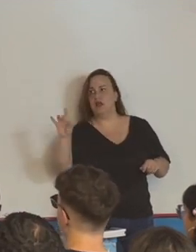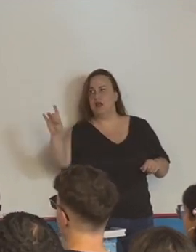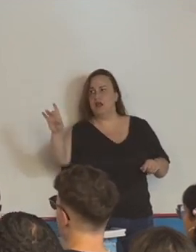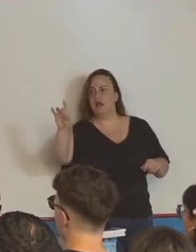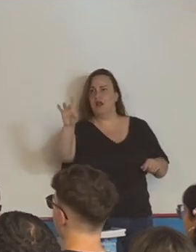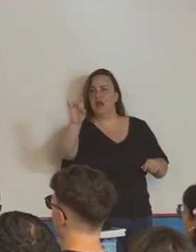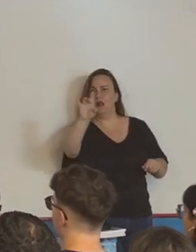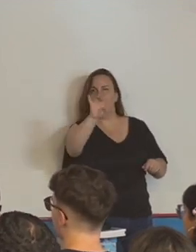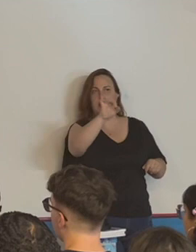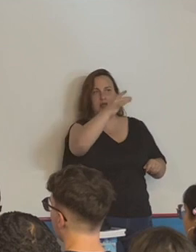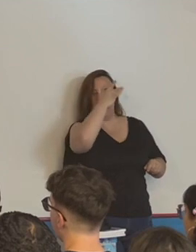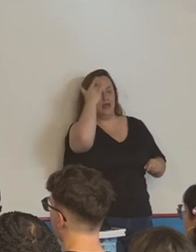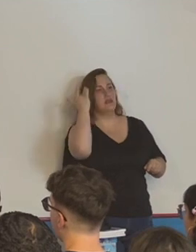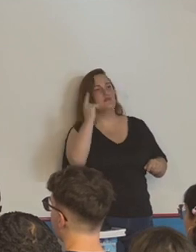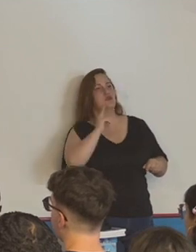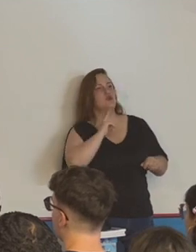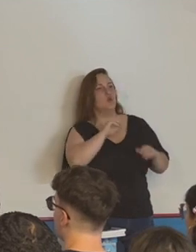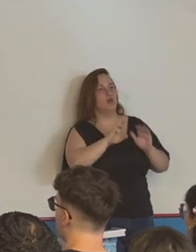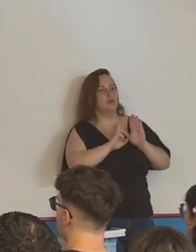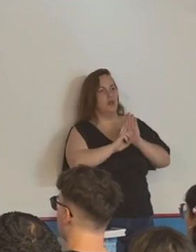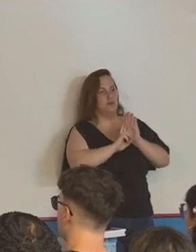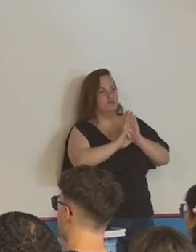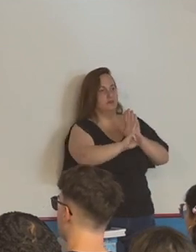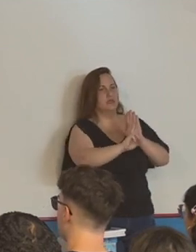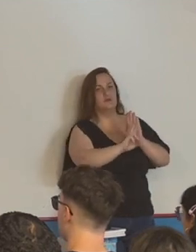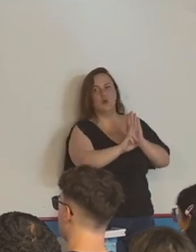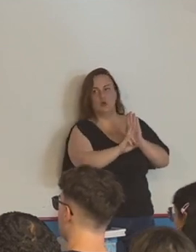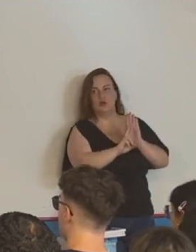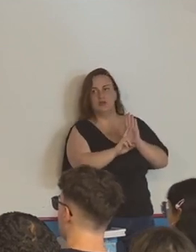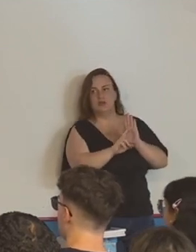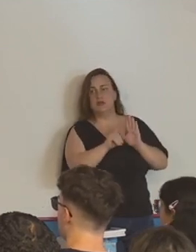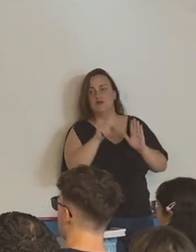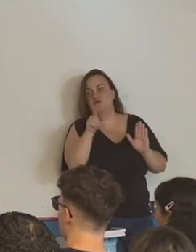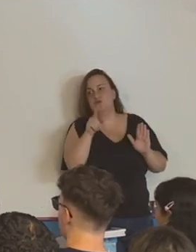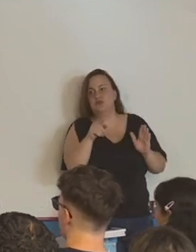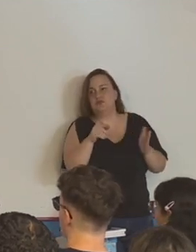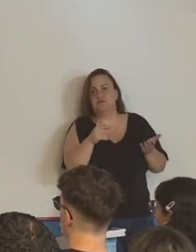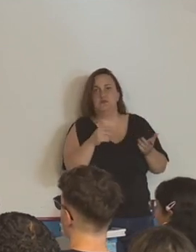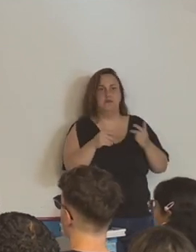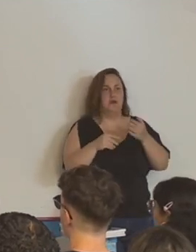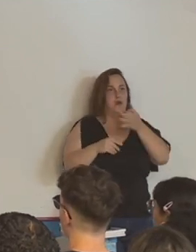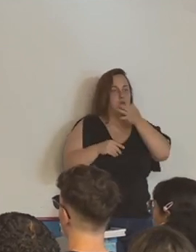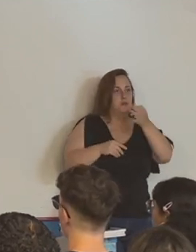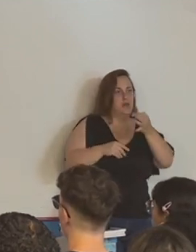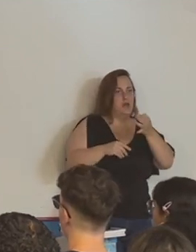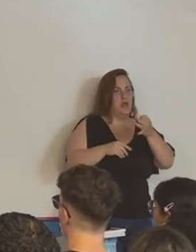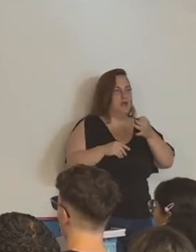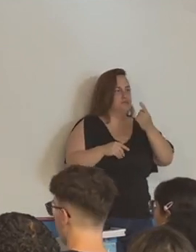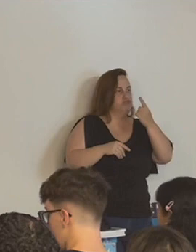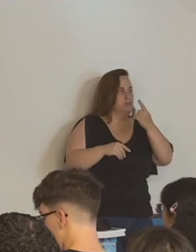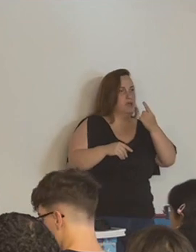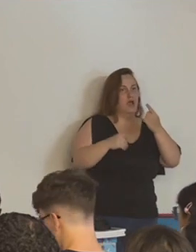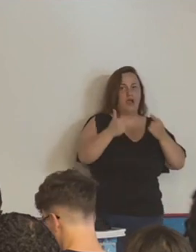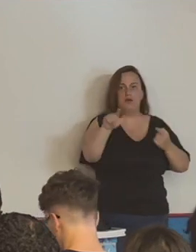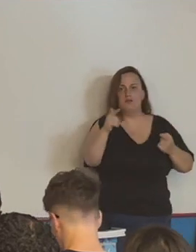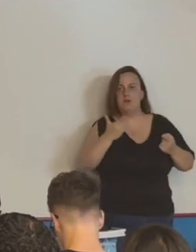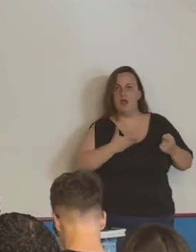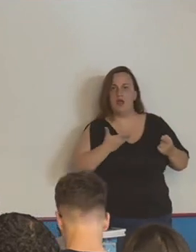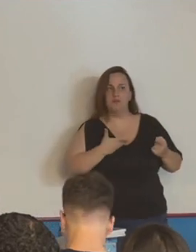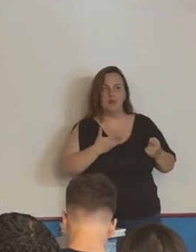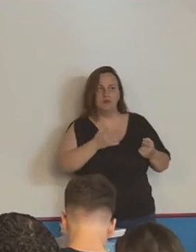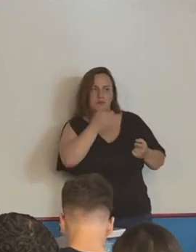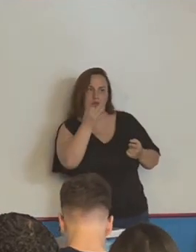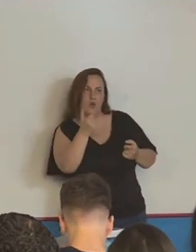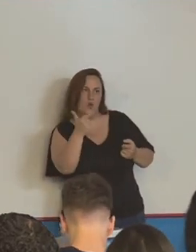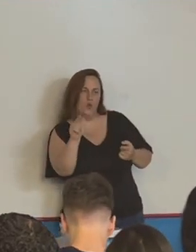pela experiência de vida dela. Então, você vai achar aquilo, seu amigo vai achar outra coisa. Então, né, quando a